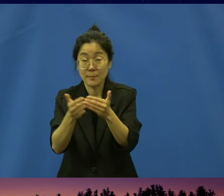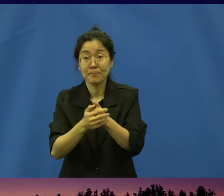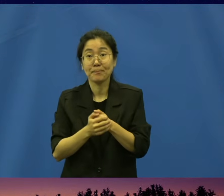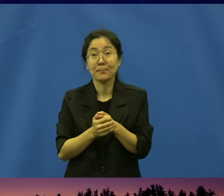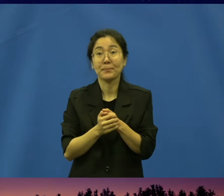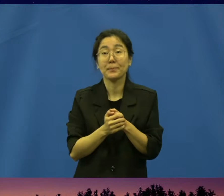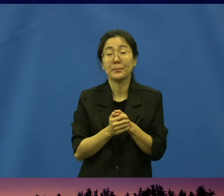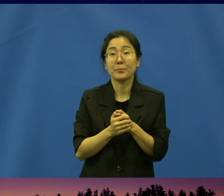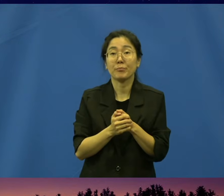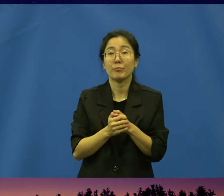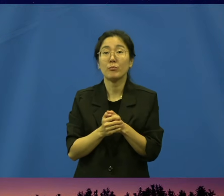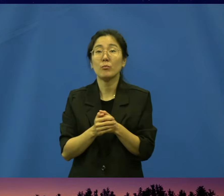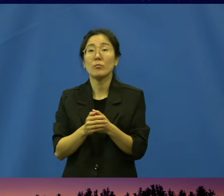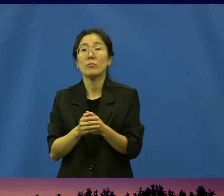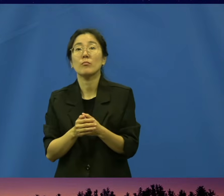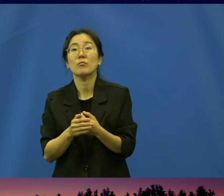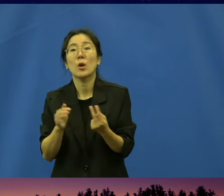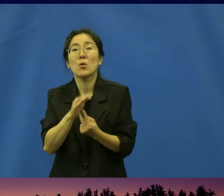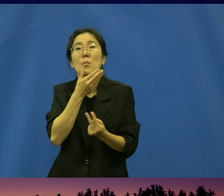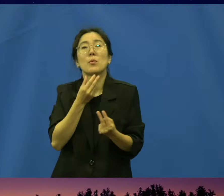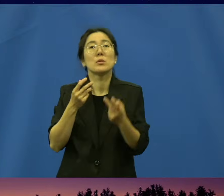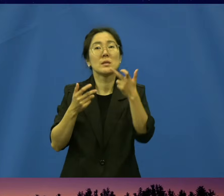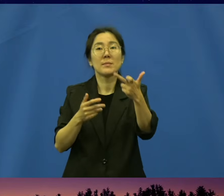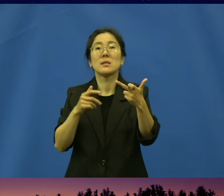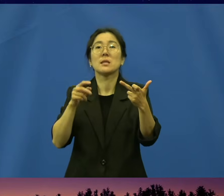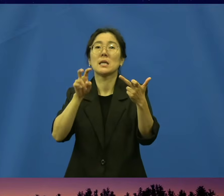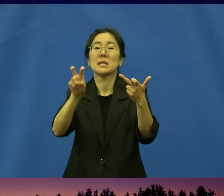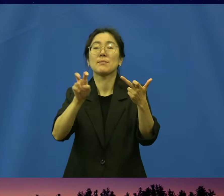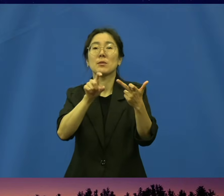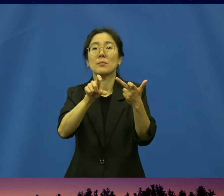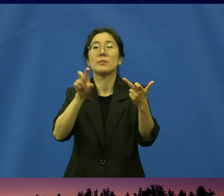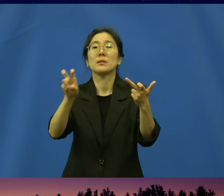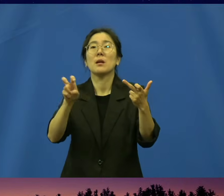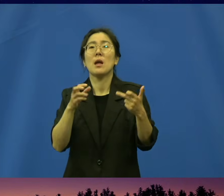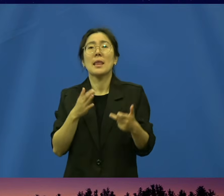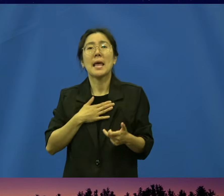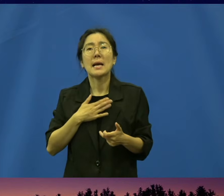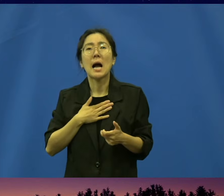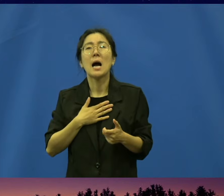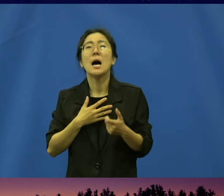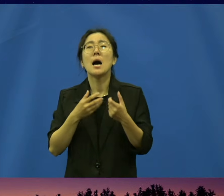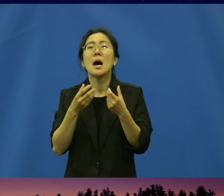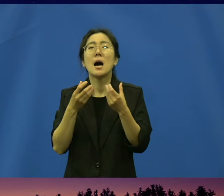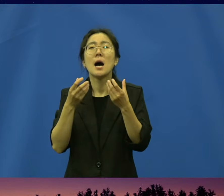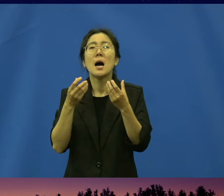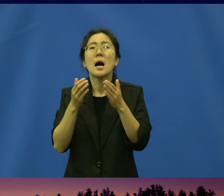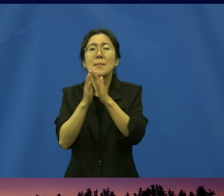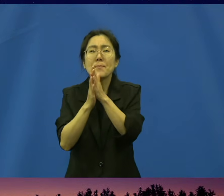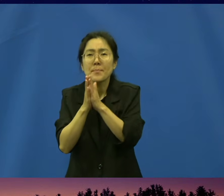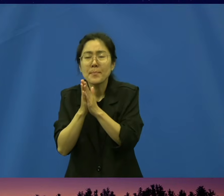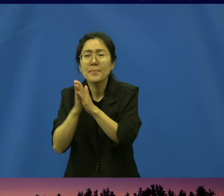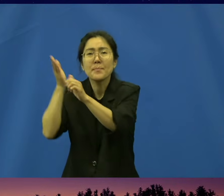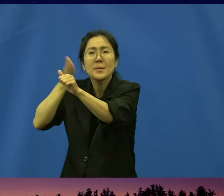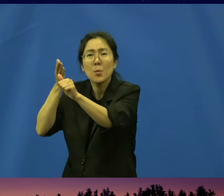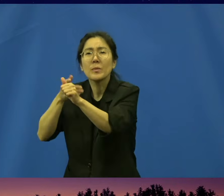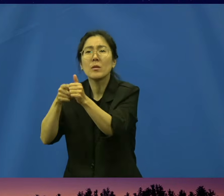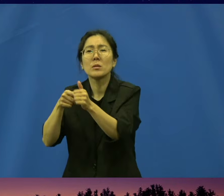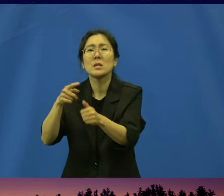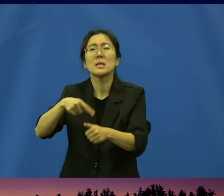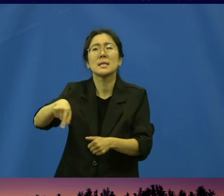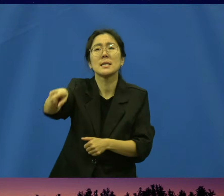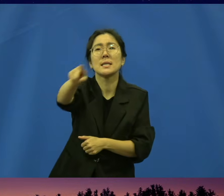요한복음 17장 20절에서 예수님께서 기도하십니다. 내가 비옵는 것은 이 사람들만,